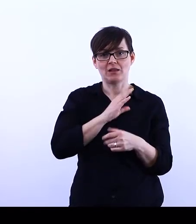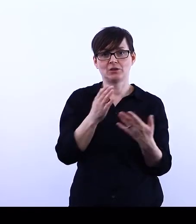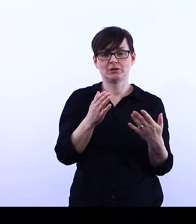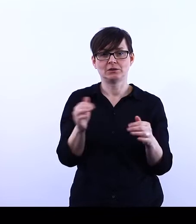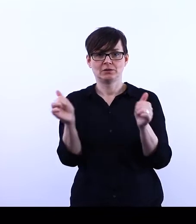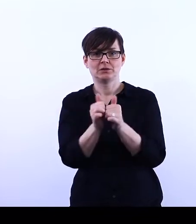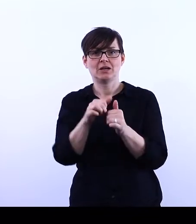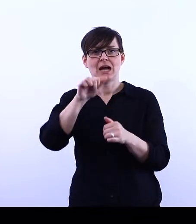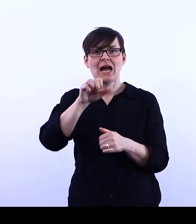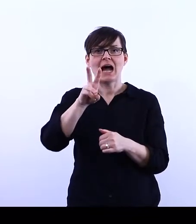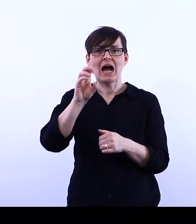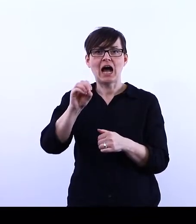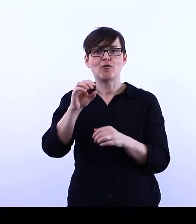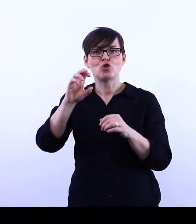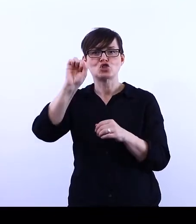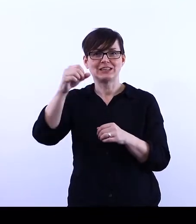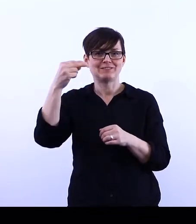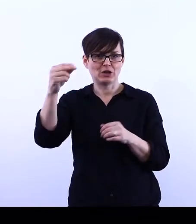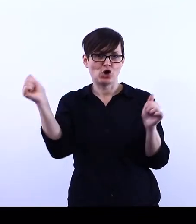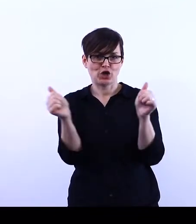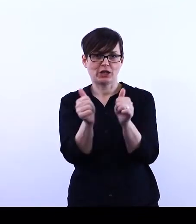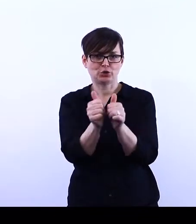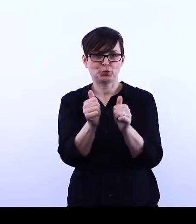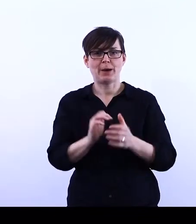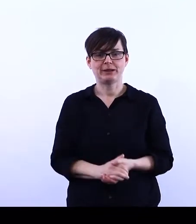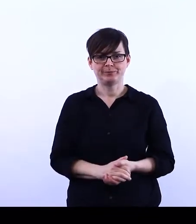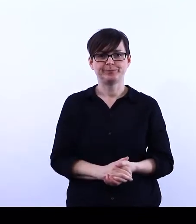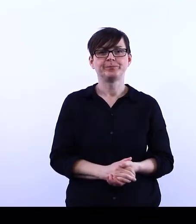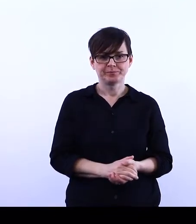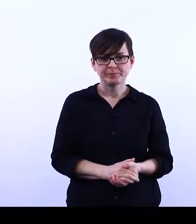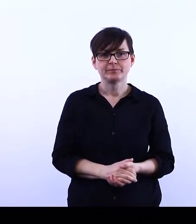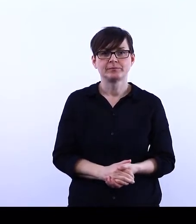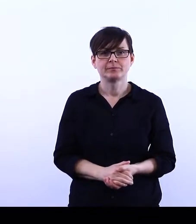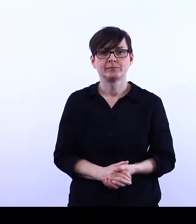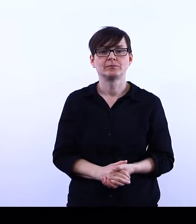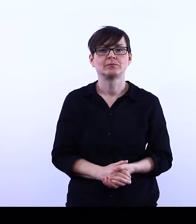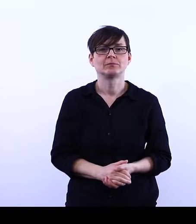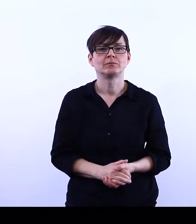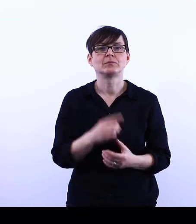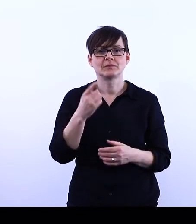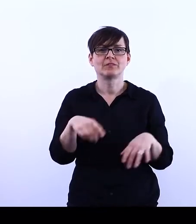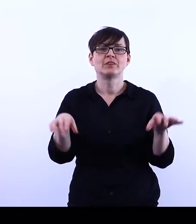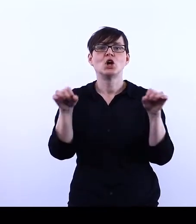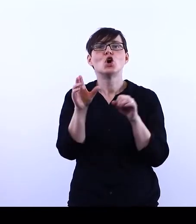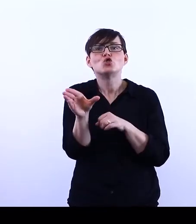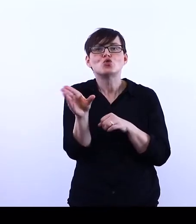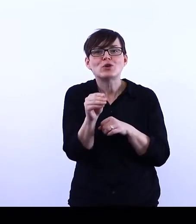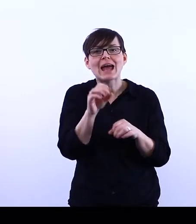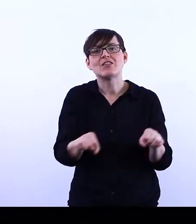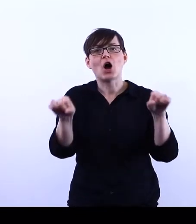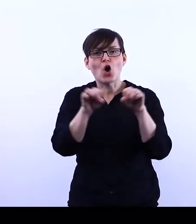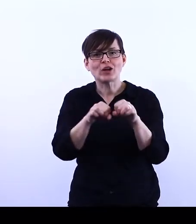AWO Schleswig-Holstein unterwegs sind und Together Online in the North steht da, Moin,